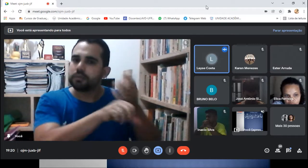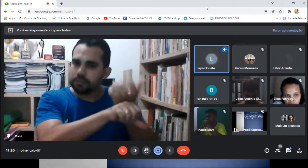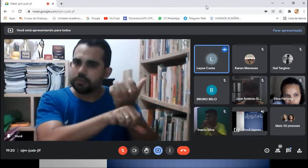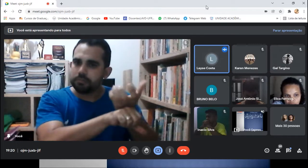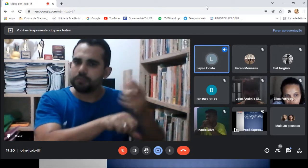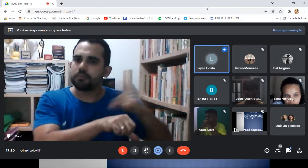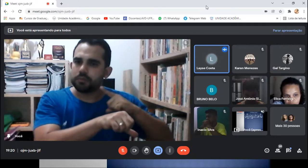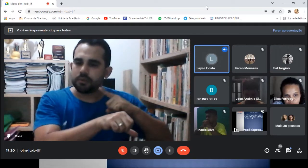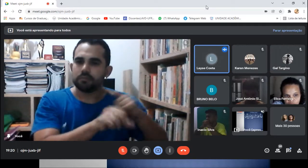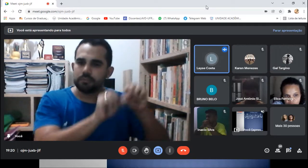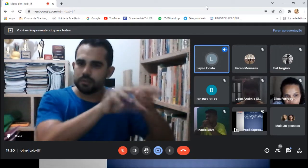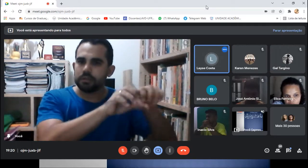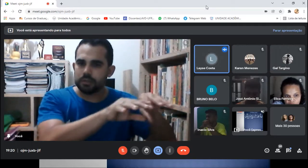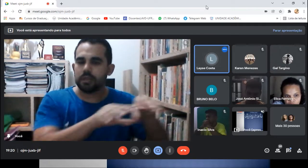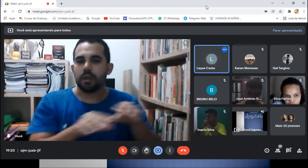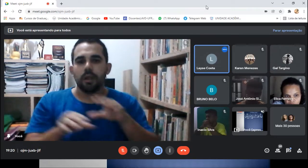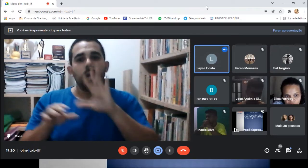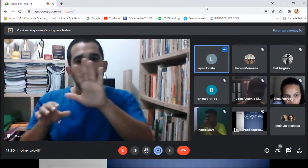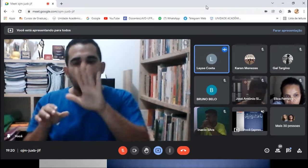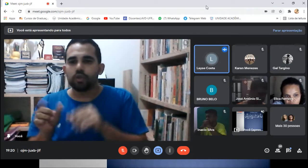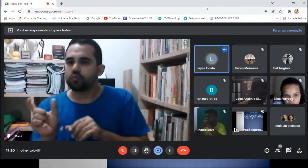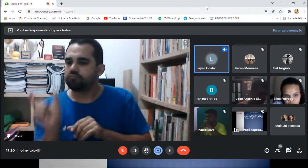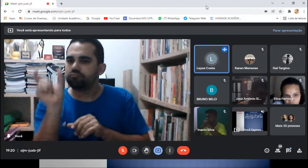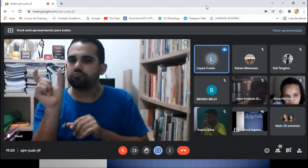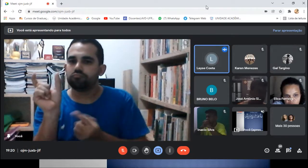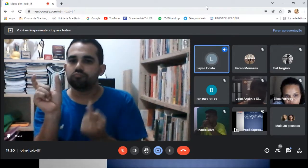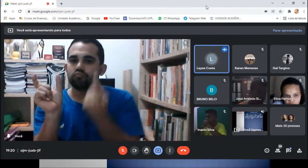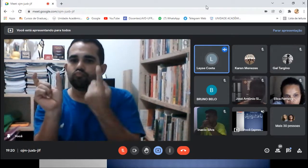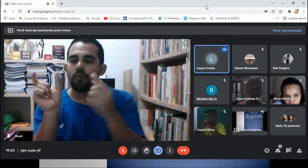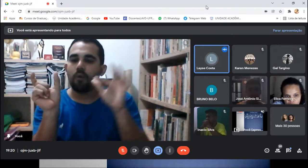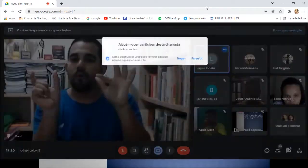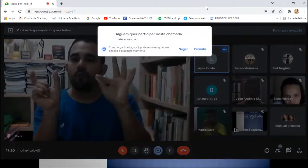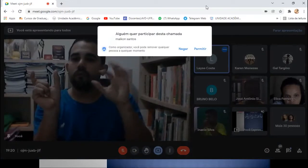de letras, de licenciatura, tem esse estudo fonético.